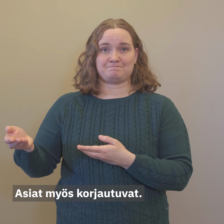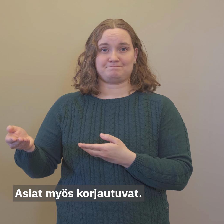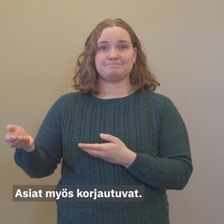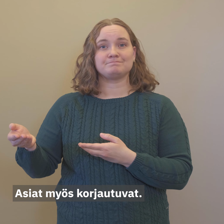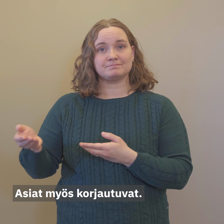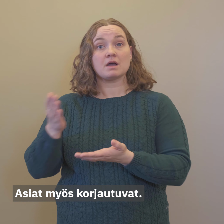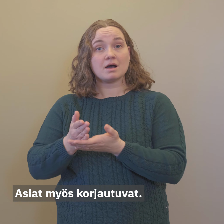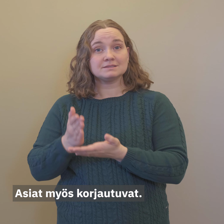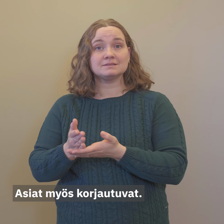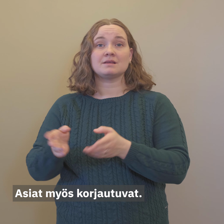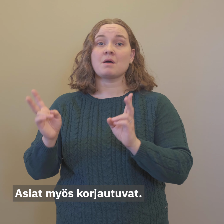Asiat myös korjautuvat.